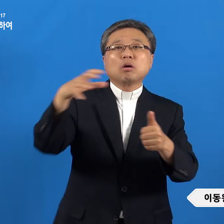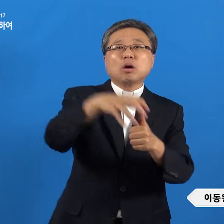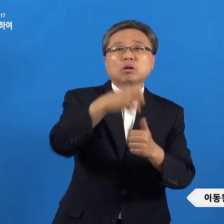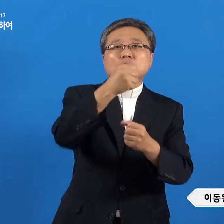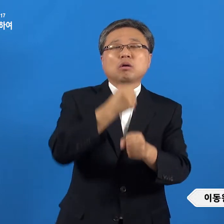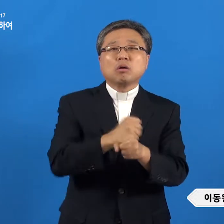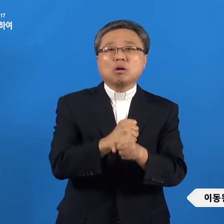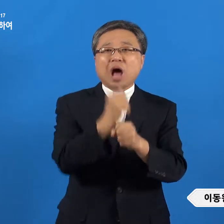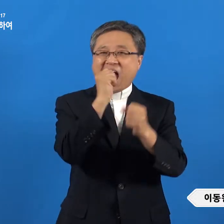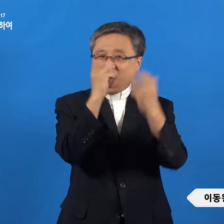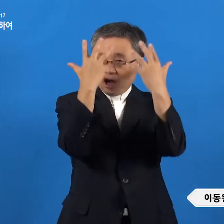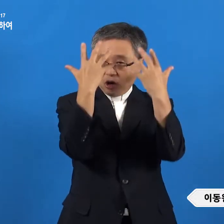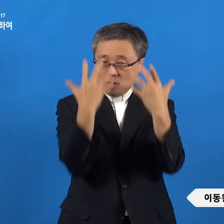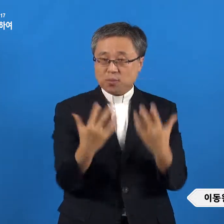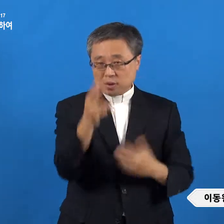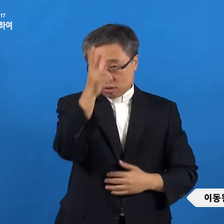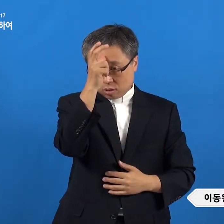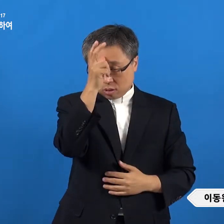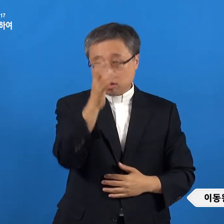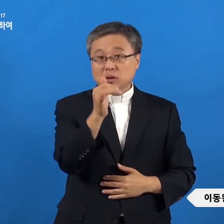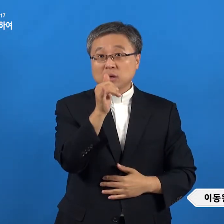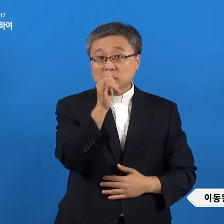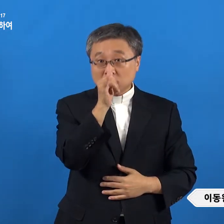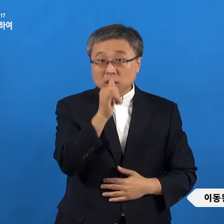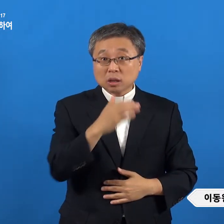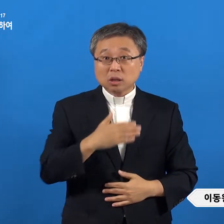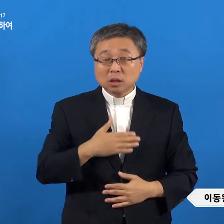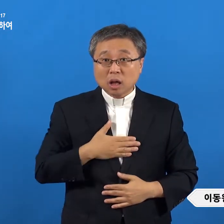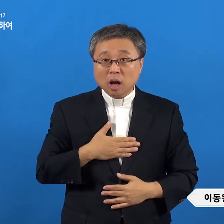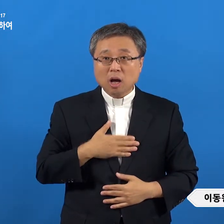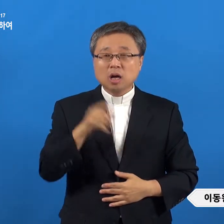구금되어 취조를 받고 있다. 이거 지난 11월 27일자 뉴스예요.